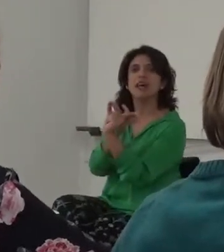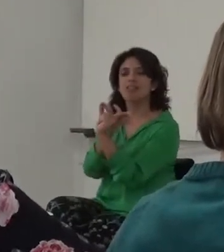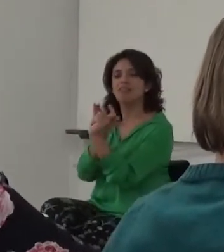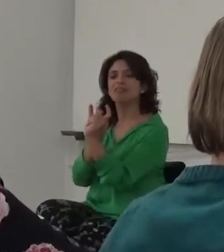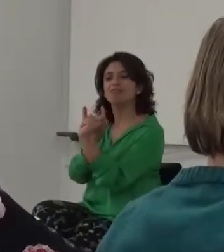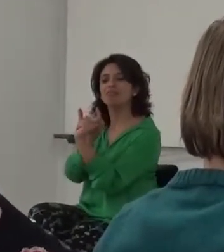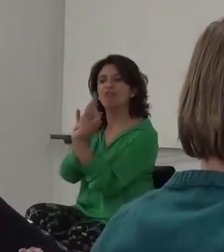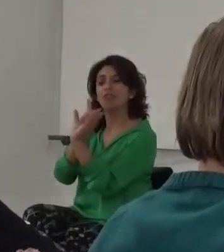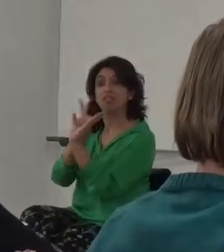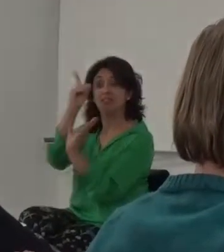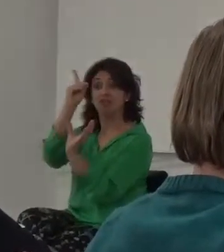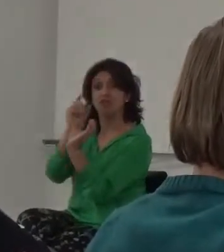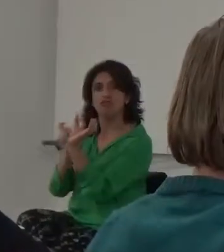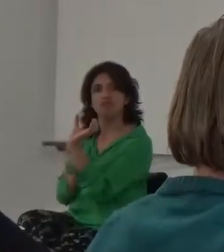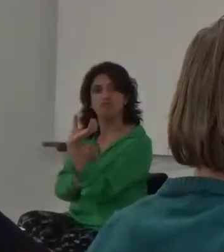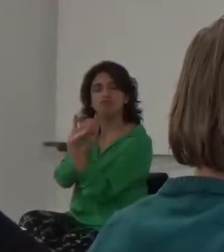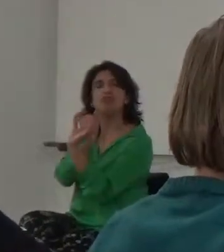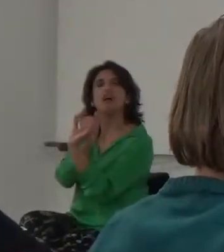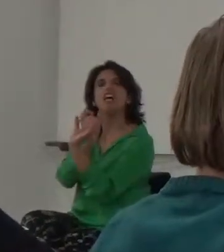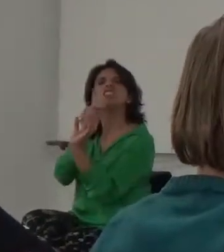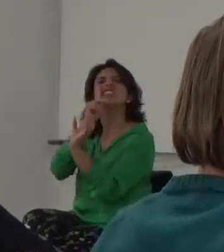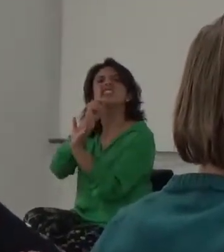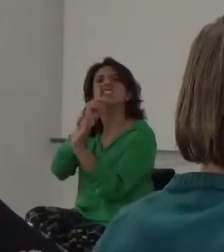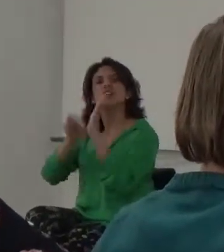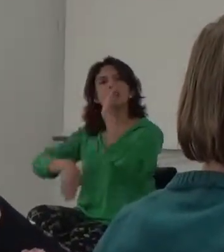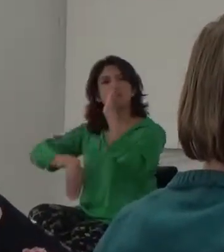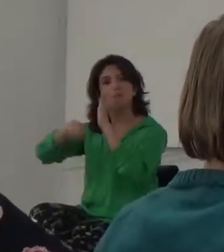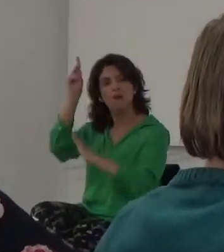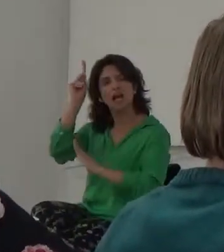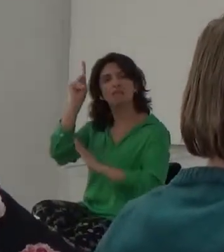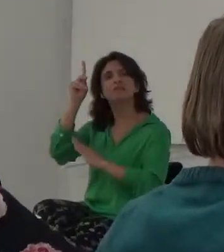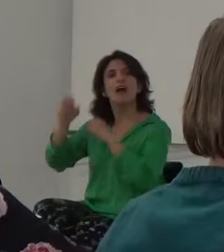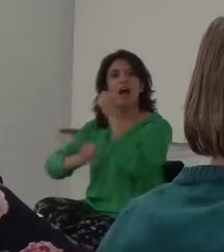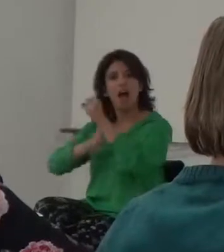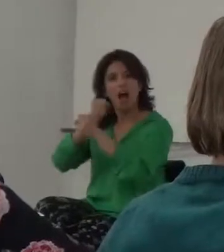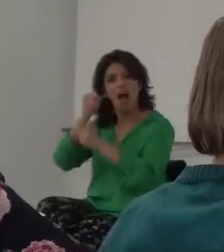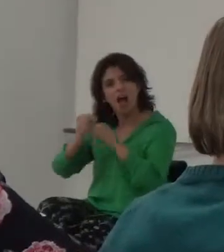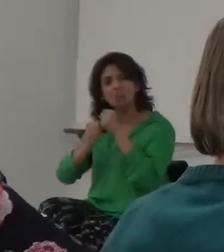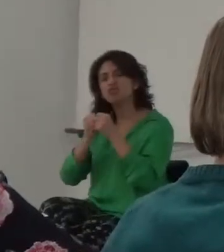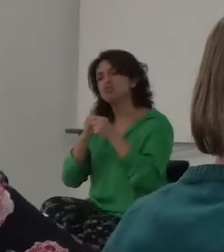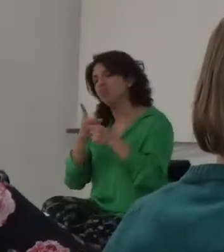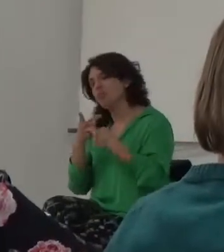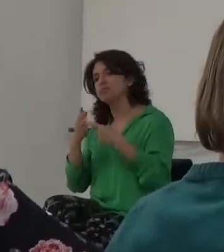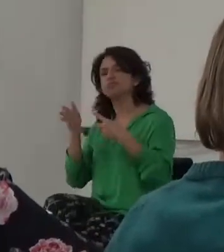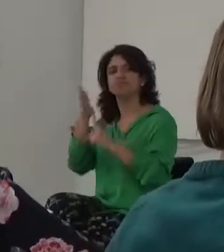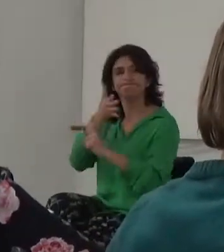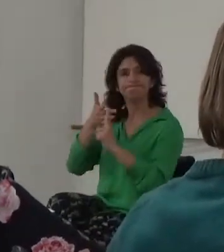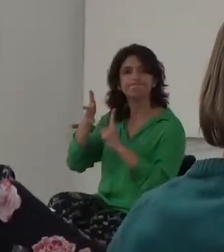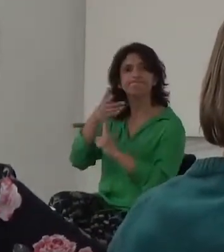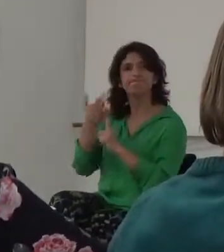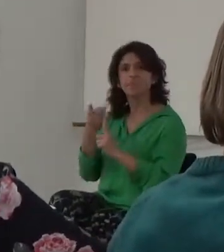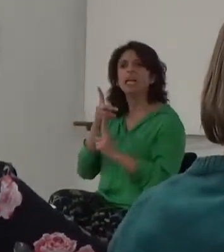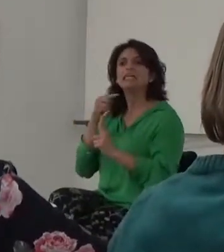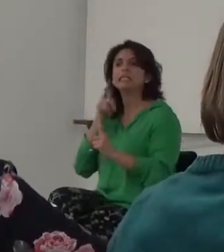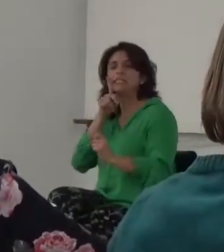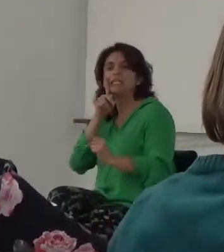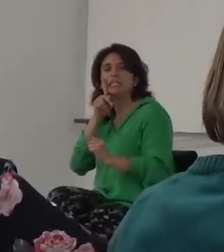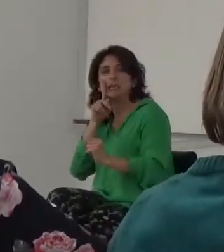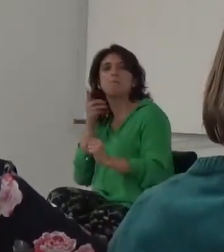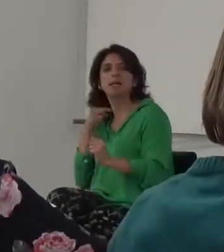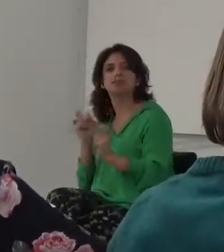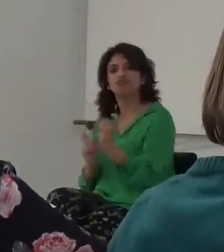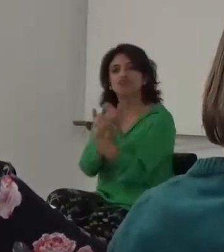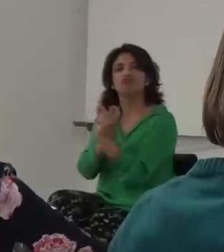embargo, quien tiene más años de inmersión las puede introducir tanto en esta etapa inicial de introducción como coda. La señora